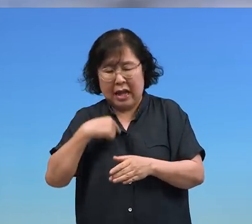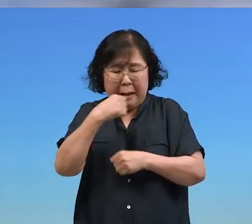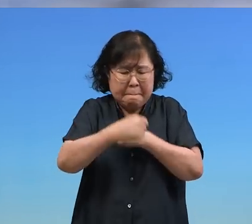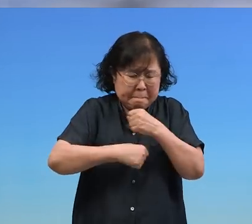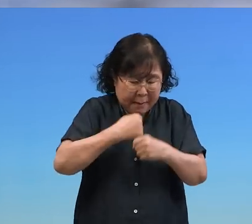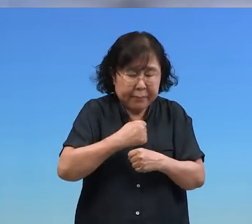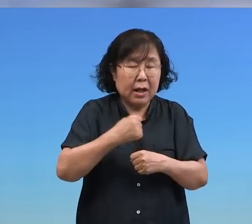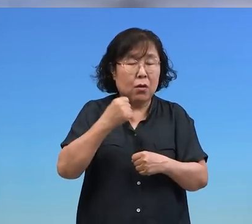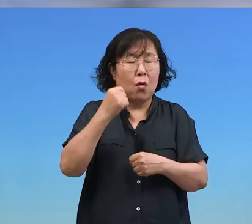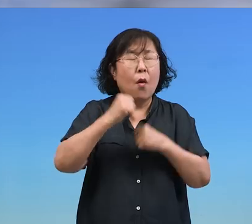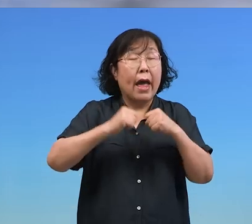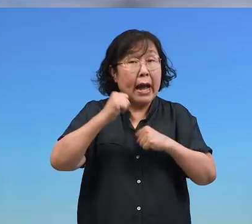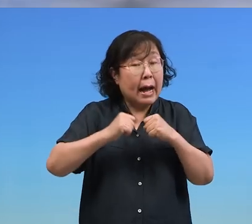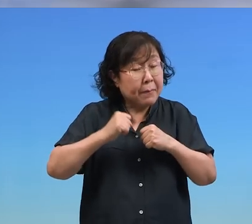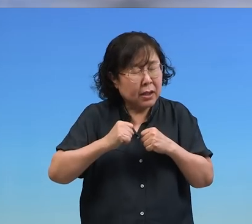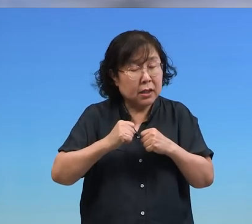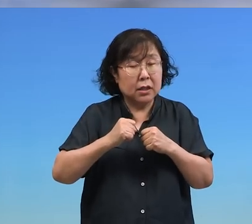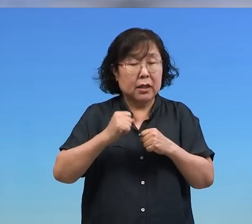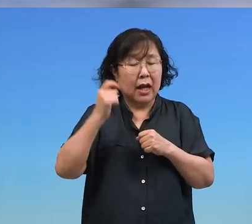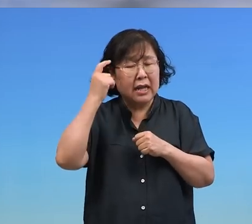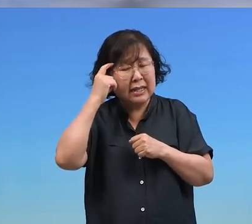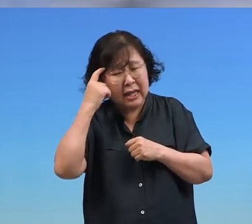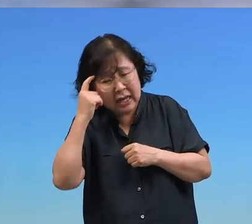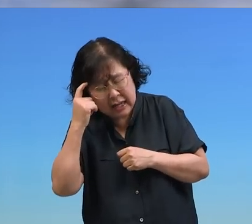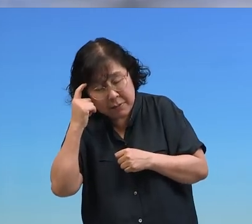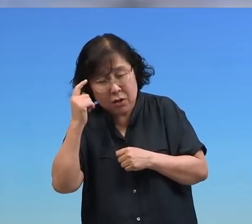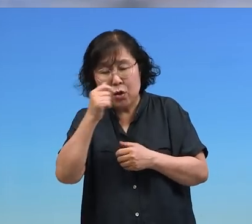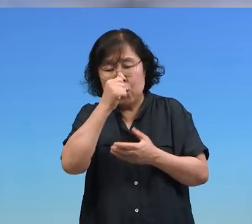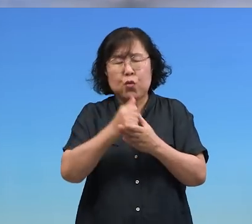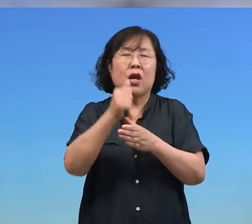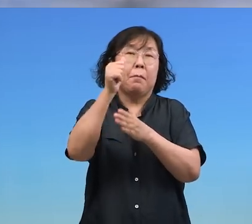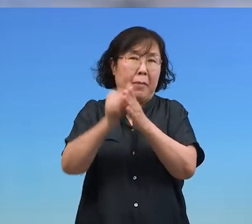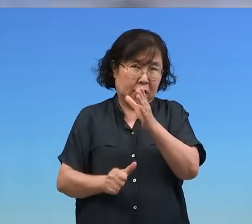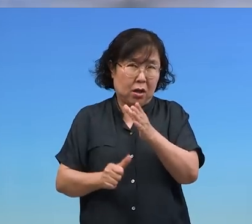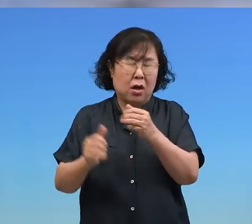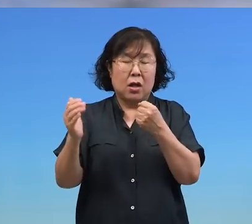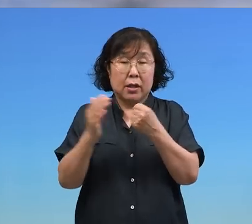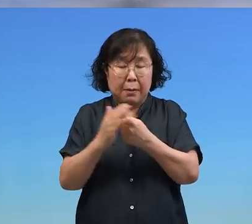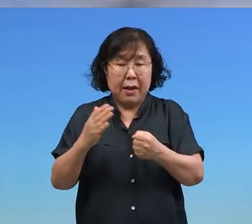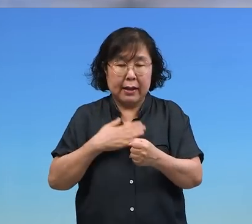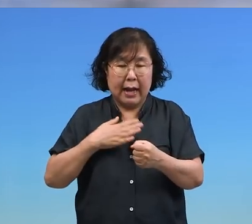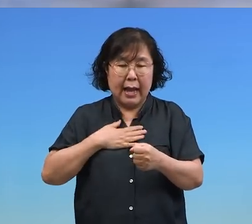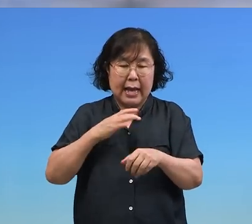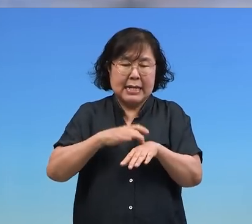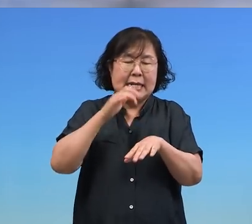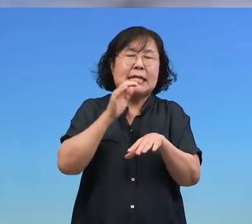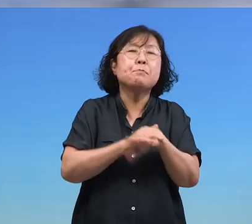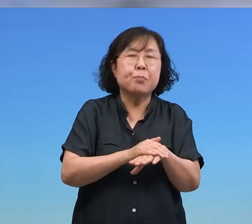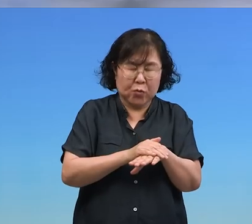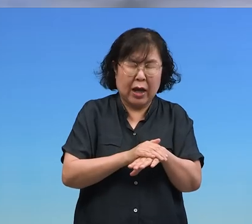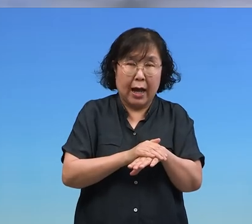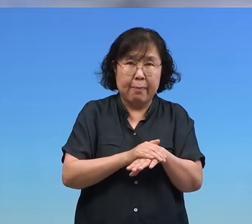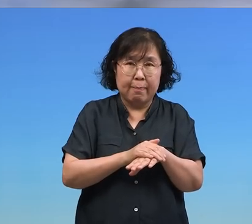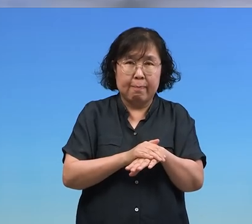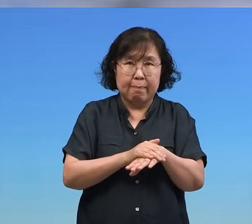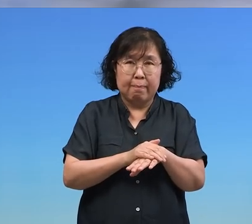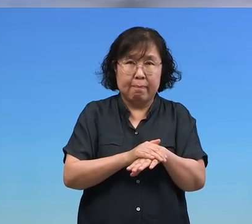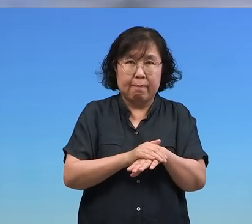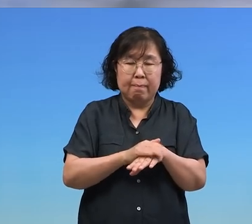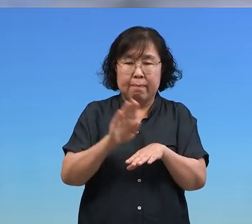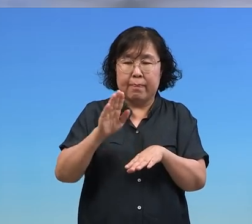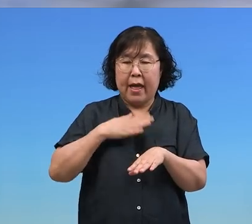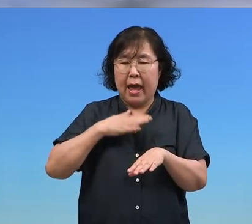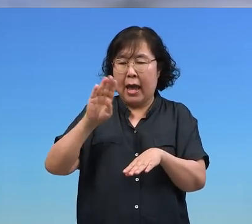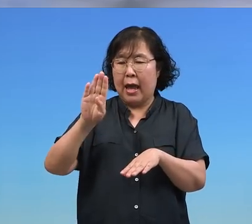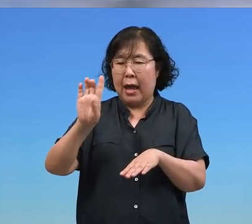죄성으로 흘러기 때문에 생각하기 전에 오래 우리가 이걸 연습한 걸로 인해서 본능이 작동도 되기도